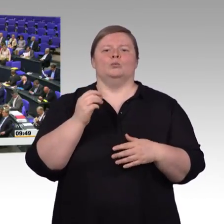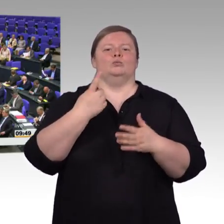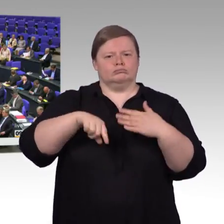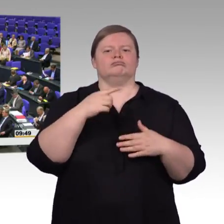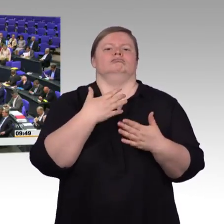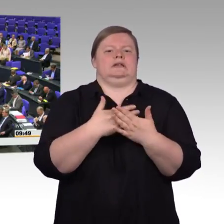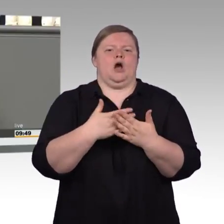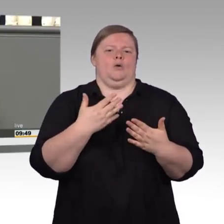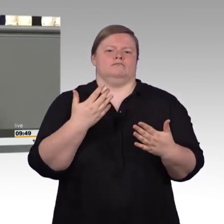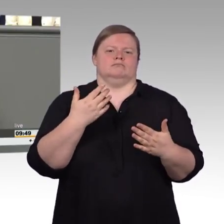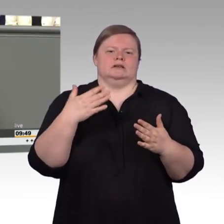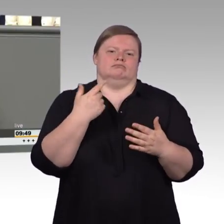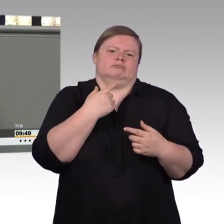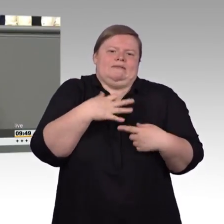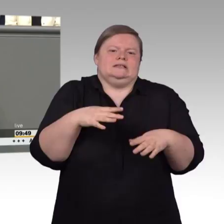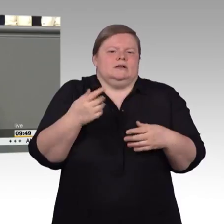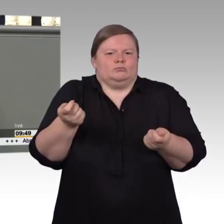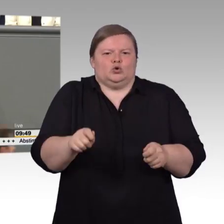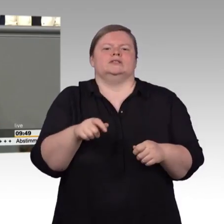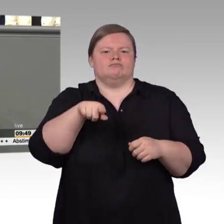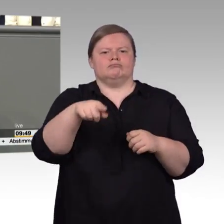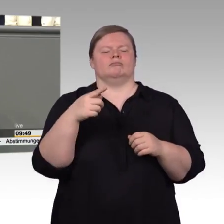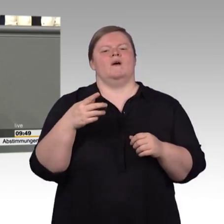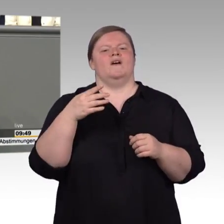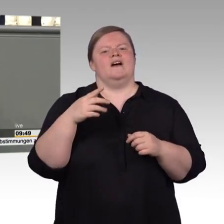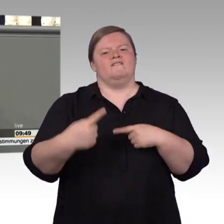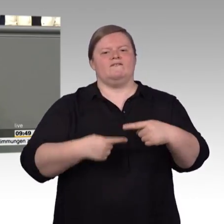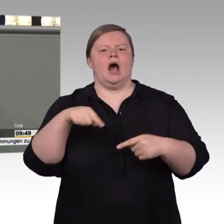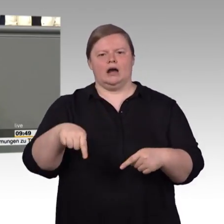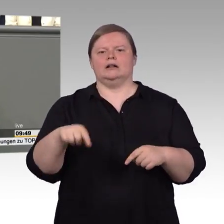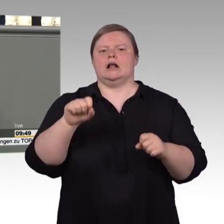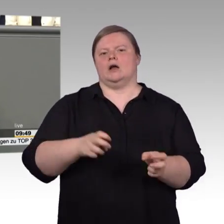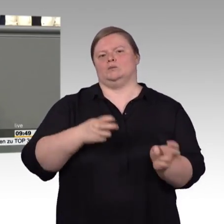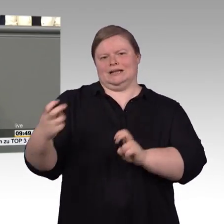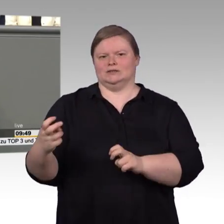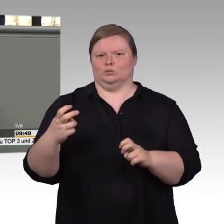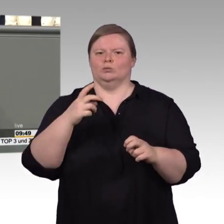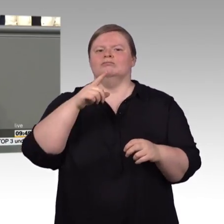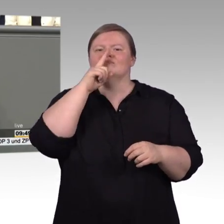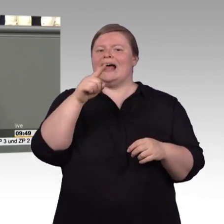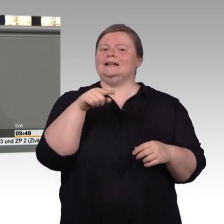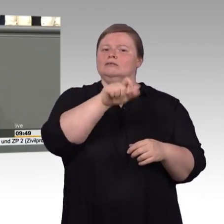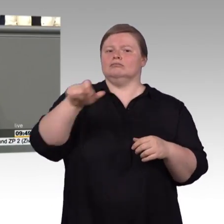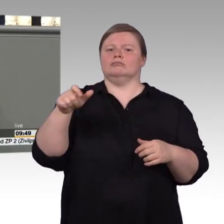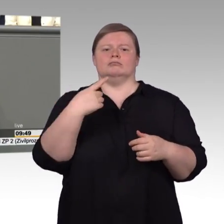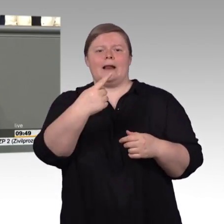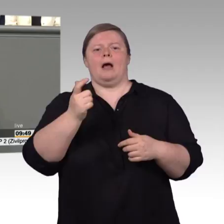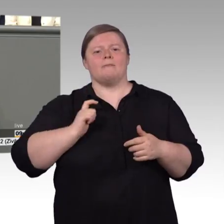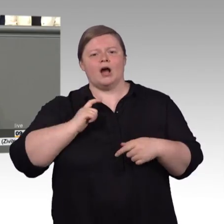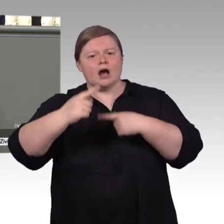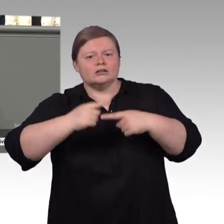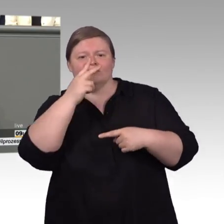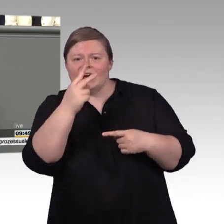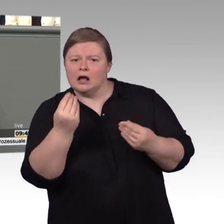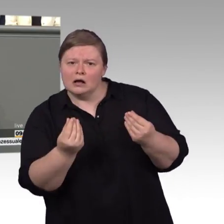Ich glaube, man muss vielleicht noch mal zwei, drei Sätze zum Verfahren sagen, weil das ja hier auch angeklungen ist. Wir haben uns in der Koalition, das steht ja auch